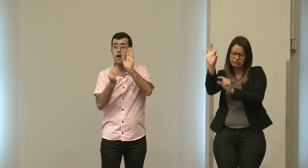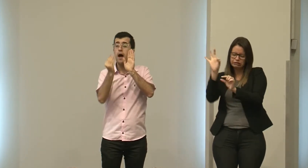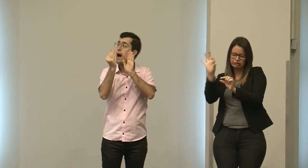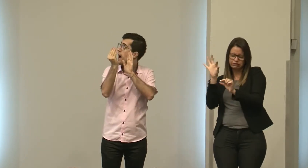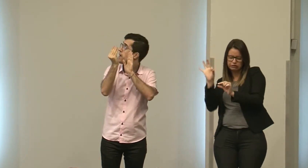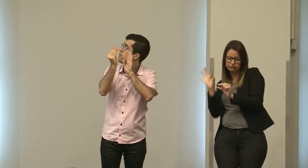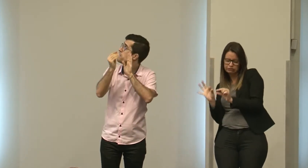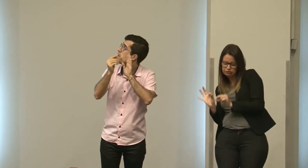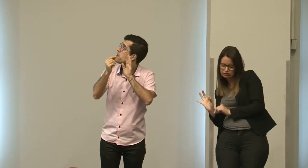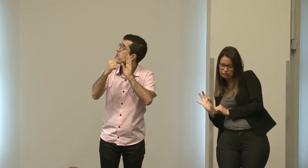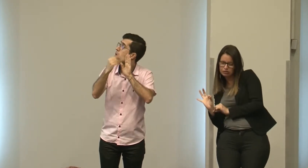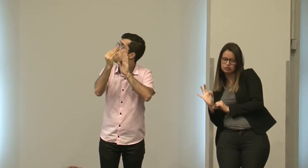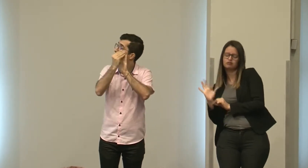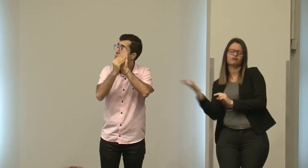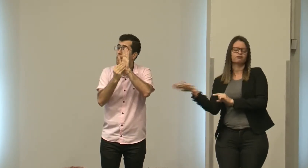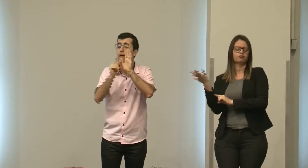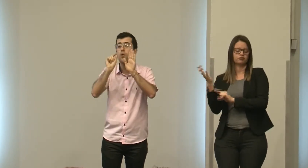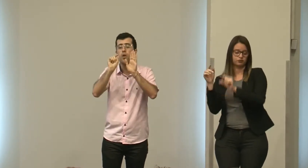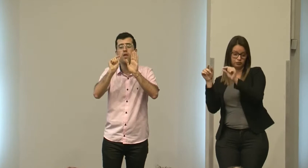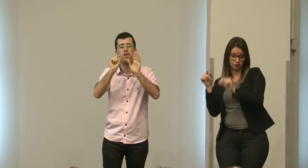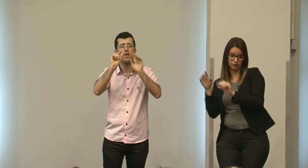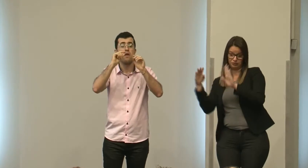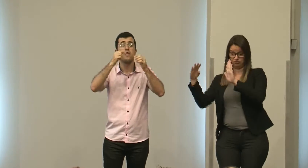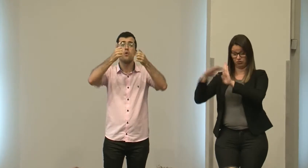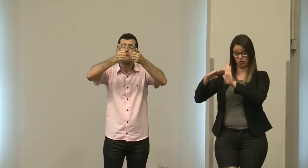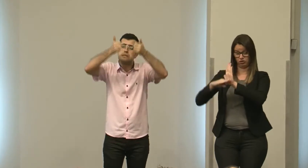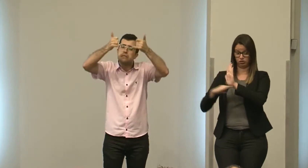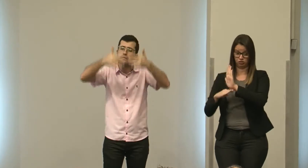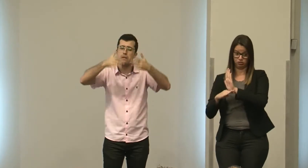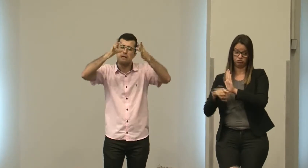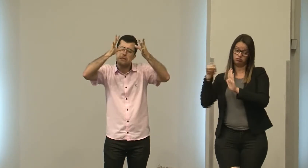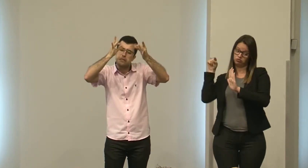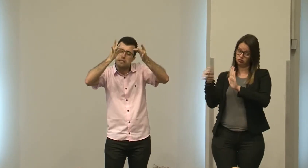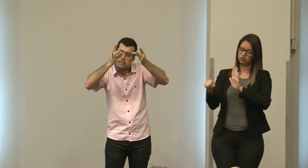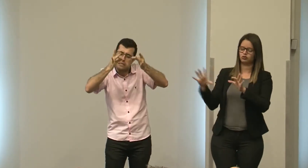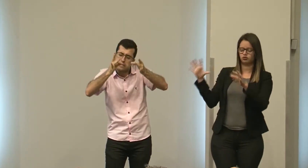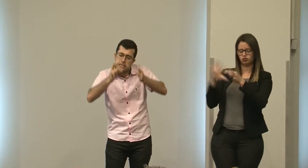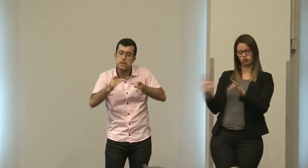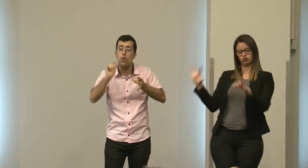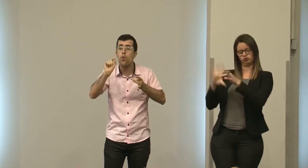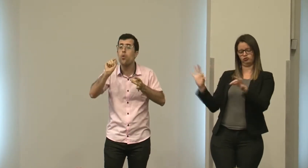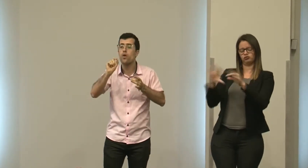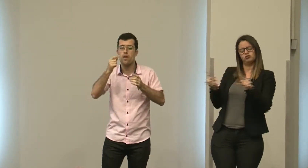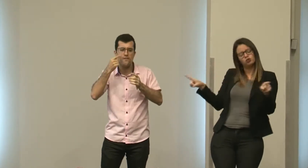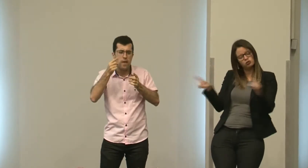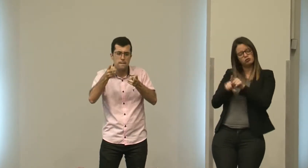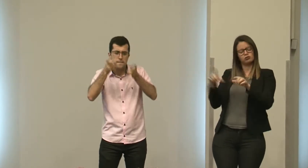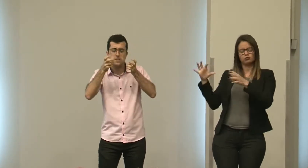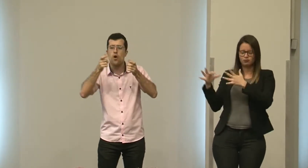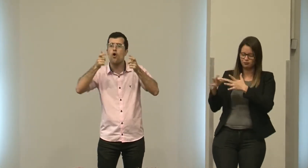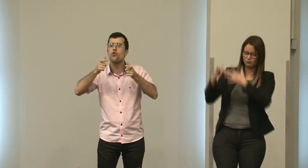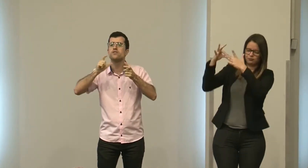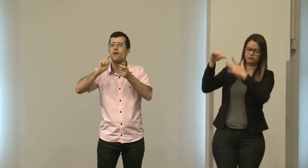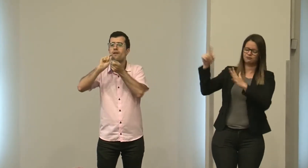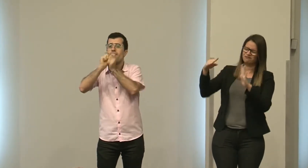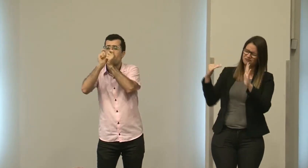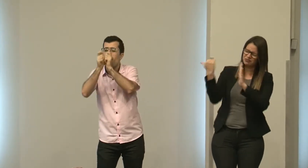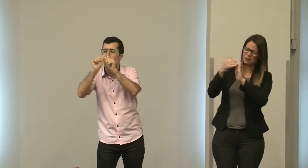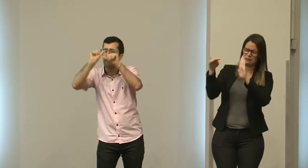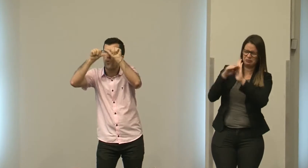é colocar os sinais datilológicos e descrever as possíveis adaptações